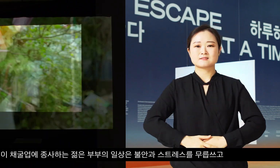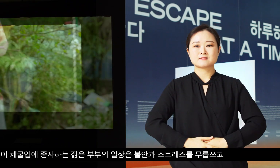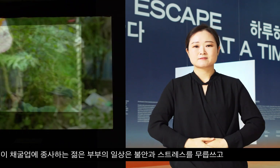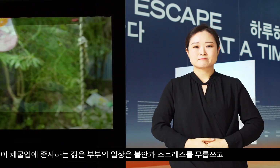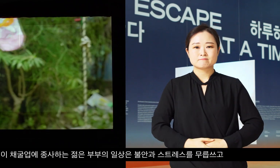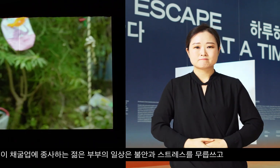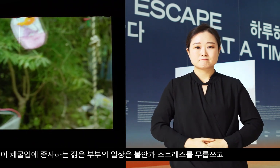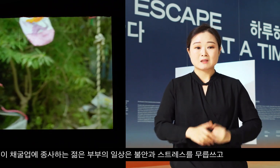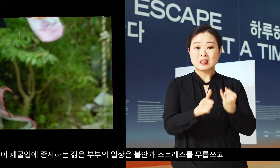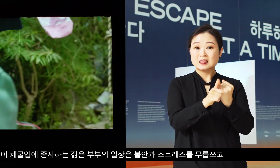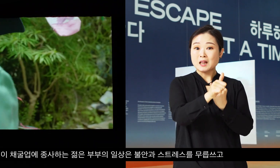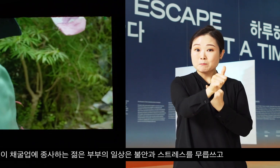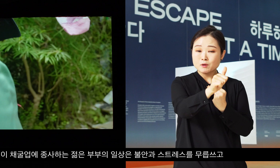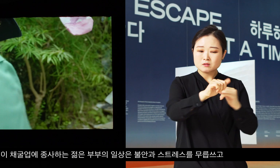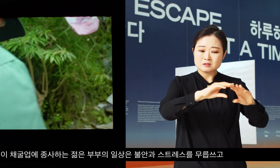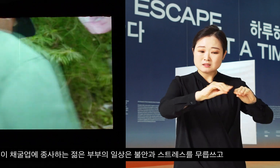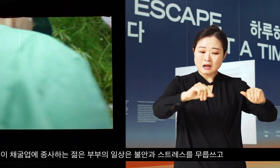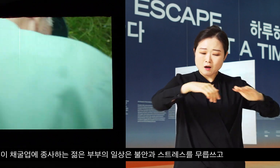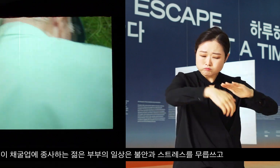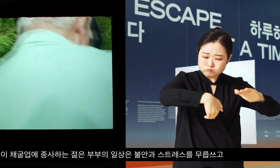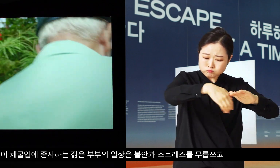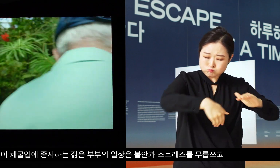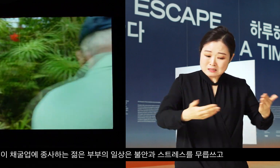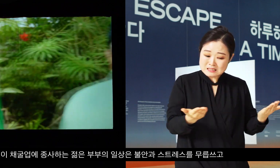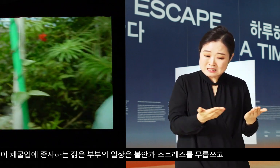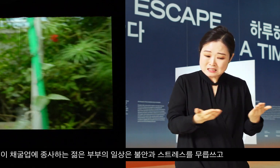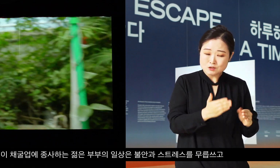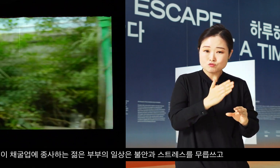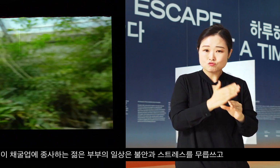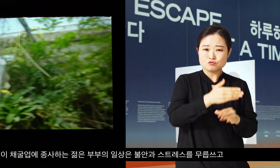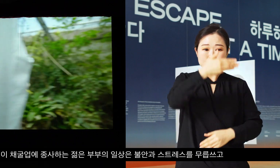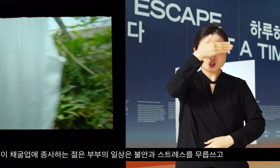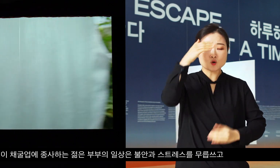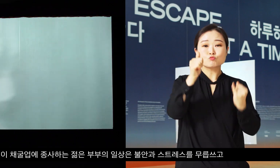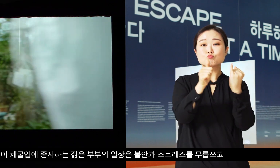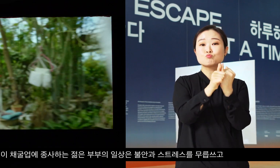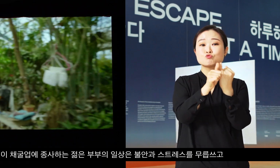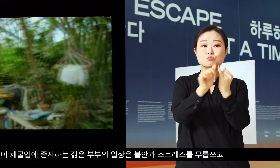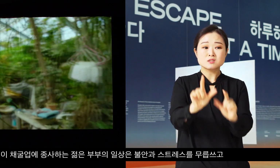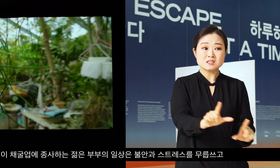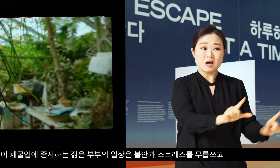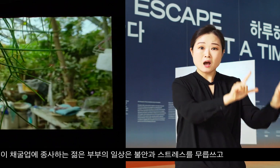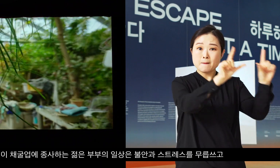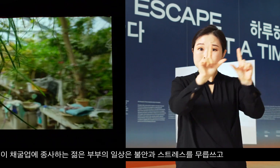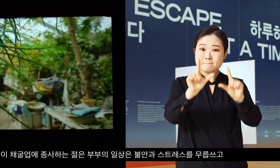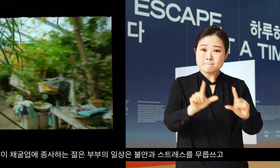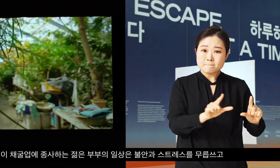남편이 채굴업에 종사하는 젊은 부부의 일상은 불안과 스트레스를 무릅쓰고